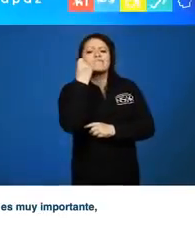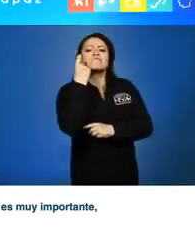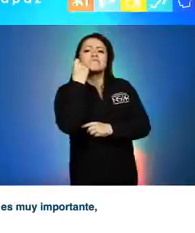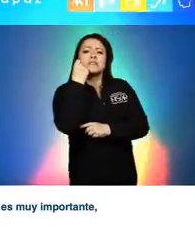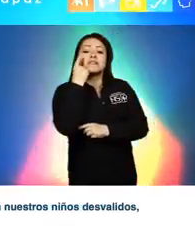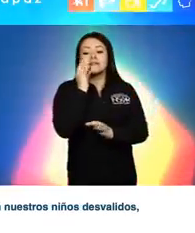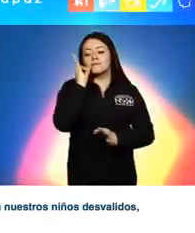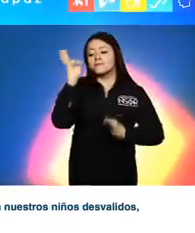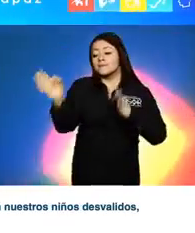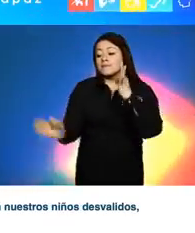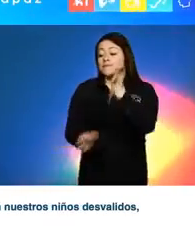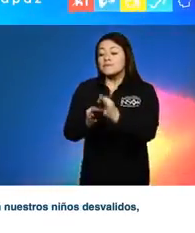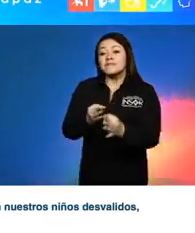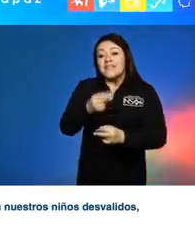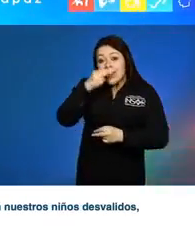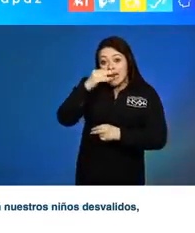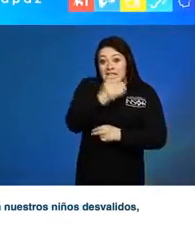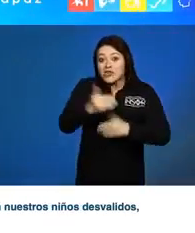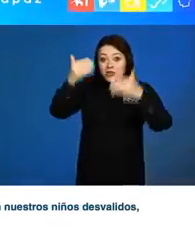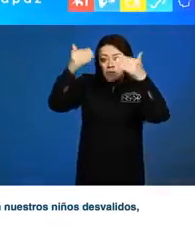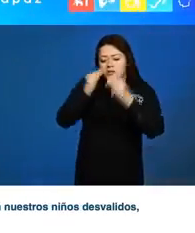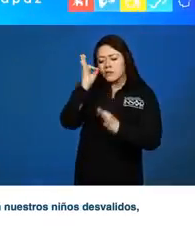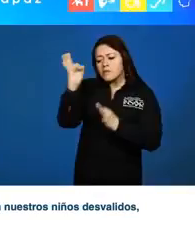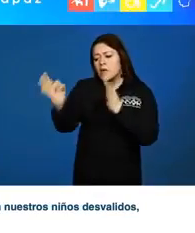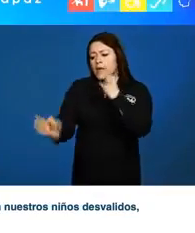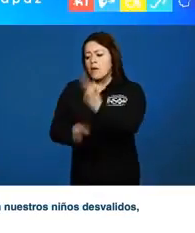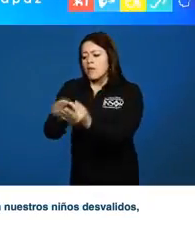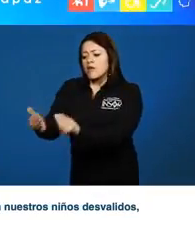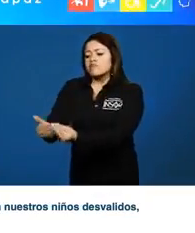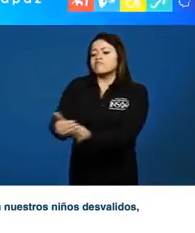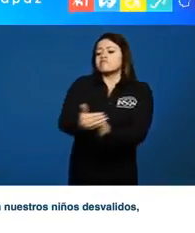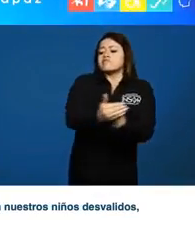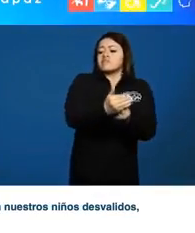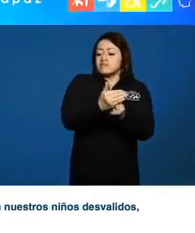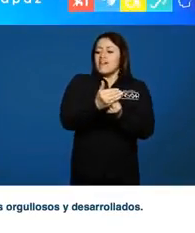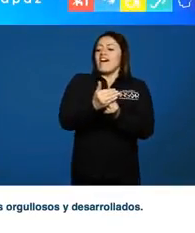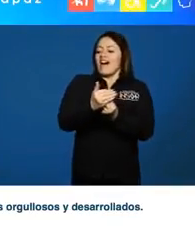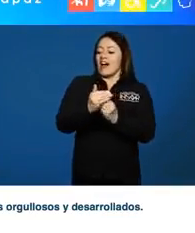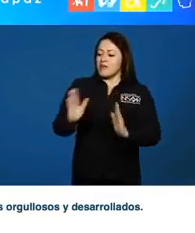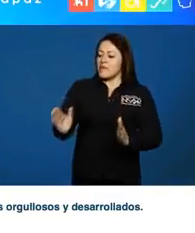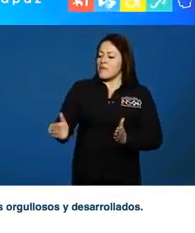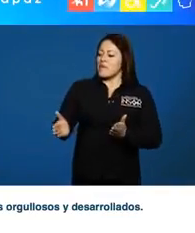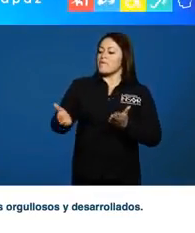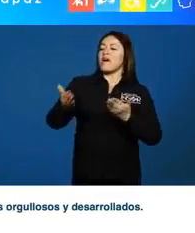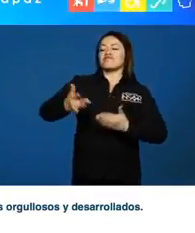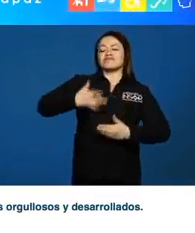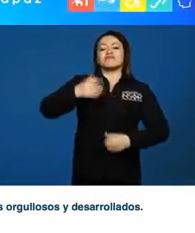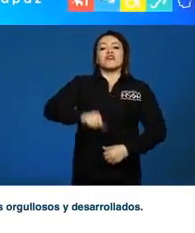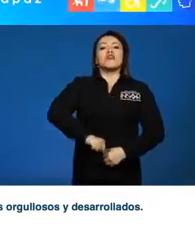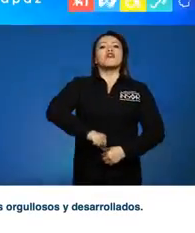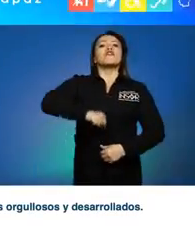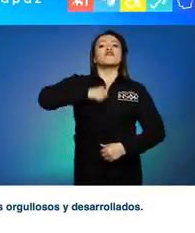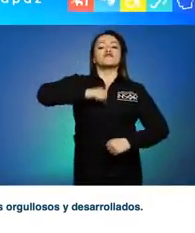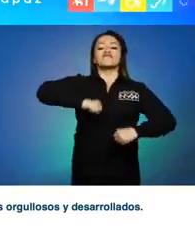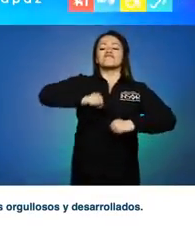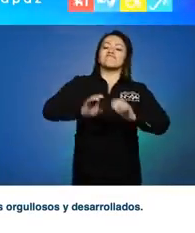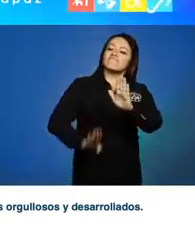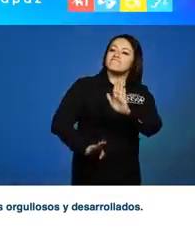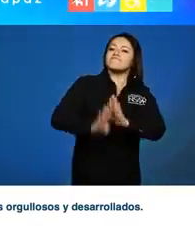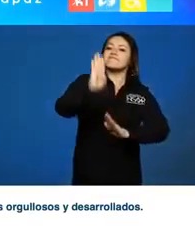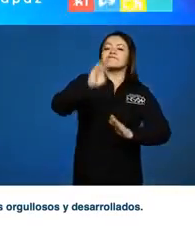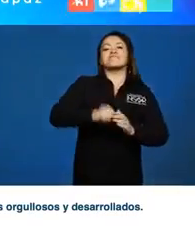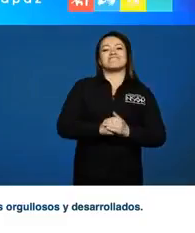entender que si no cuidamos bien a nuestros niños desvalidos, no tendremos razones para sentirnos orgullosos